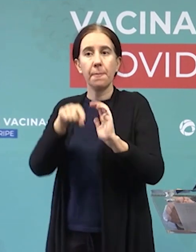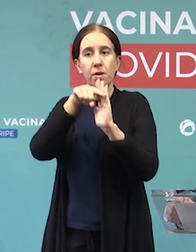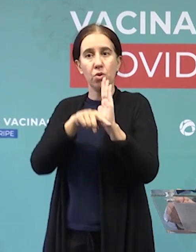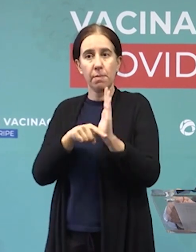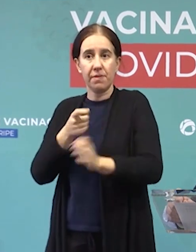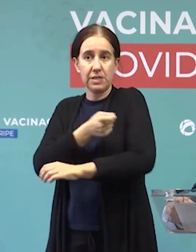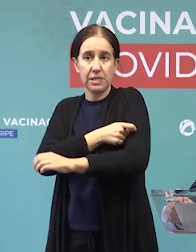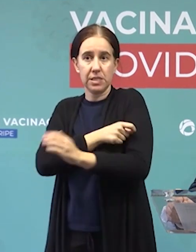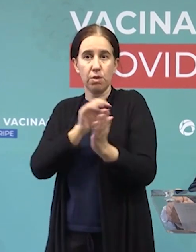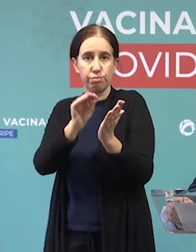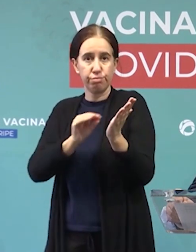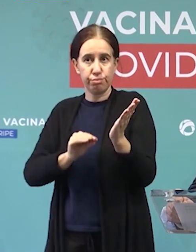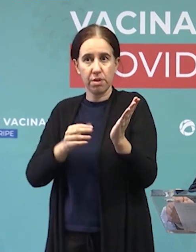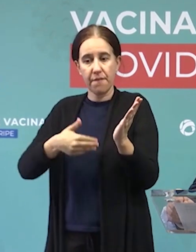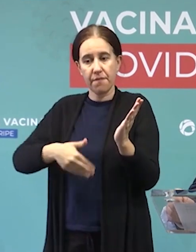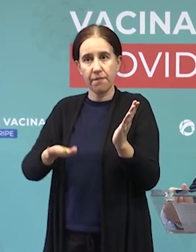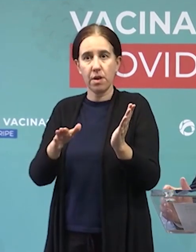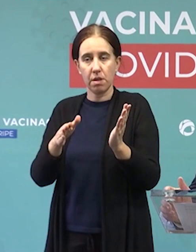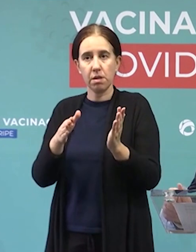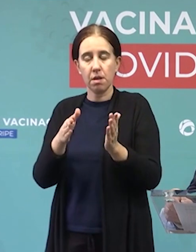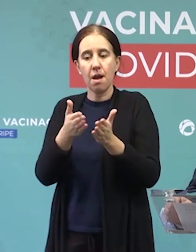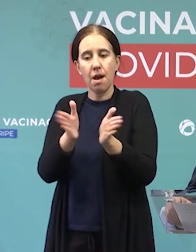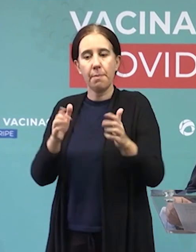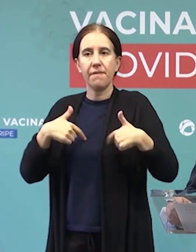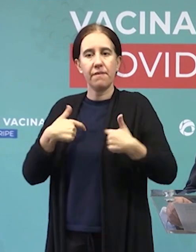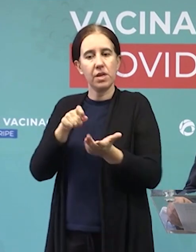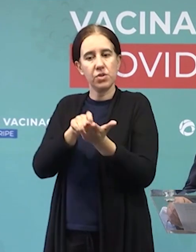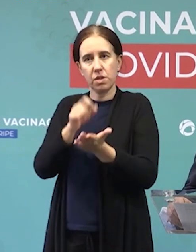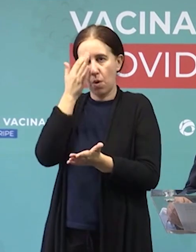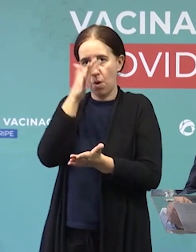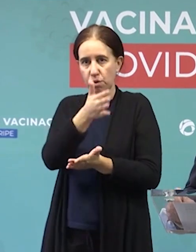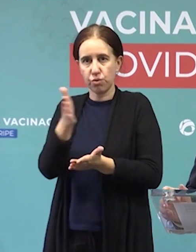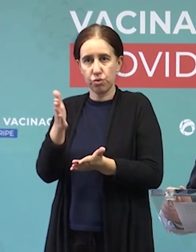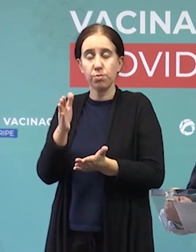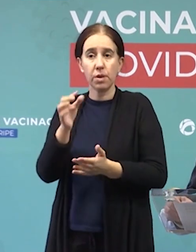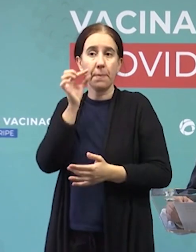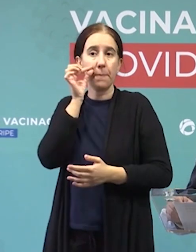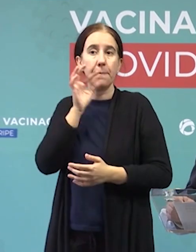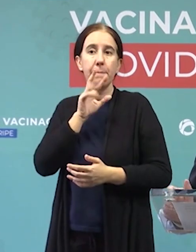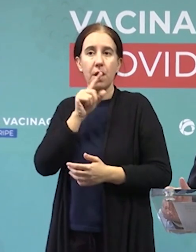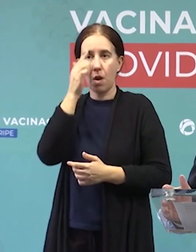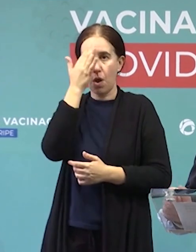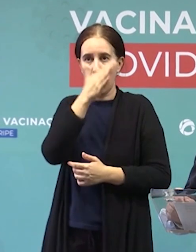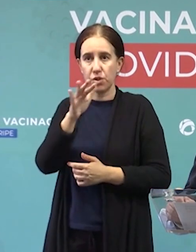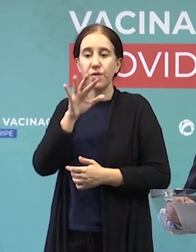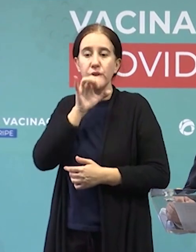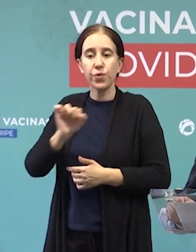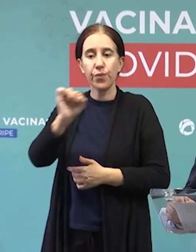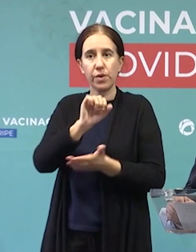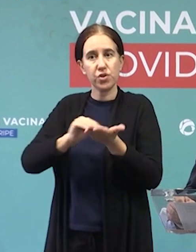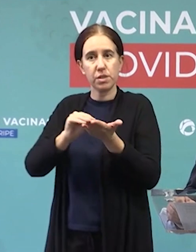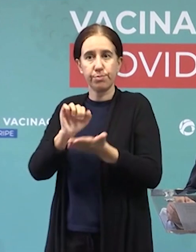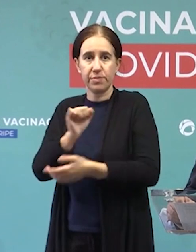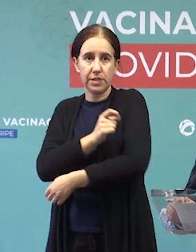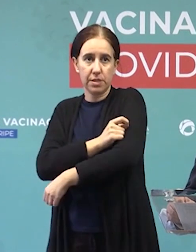vacinação, estará aberto o autoagendamento para que os pais possam inscrever os seus filhos para